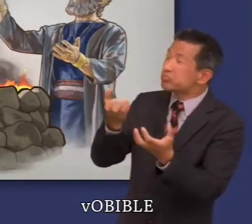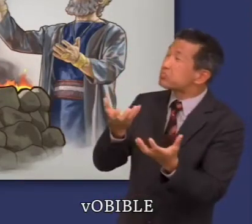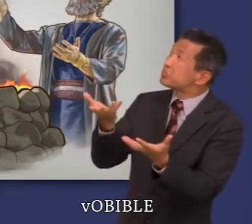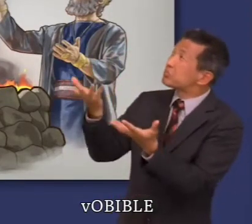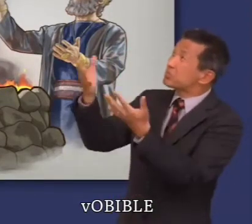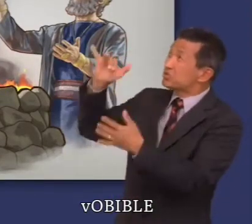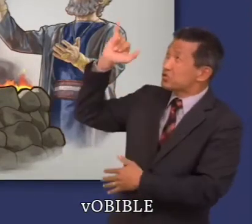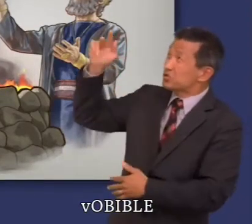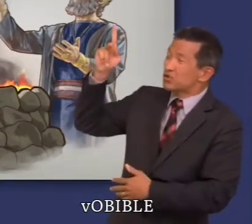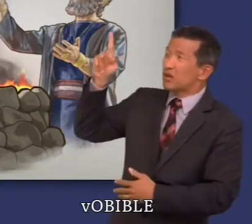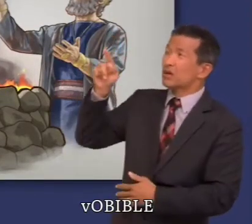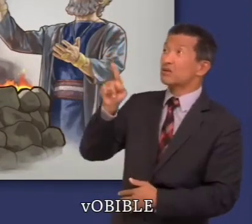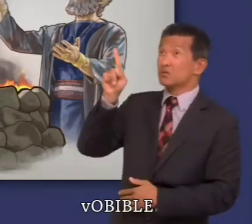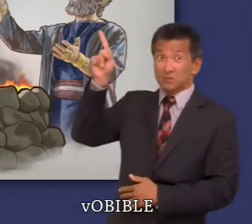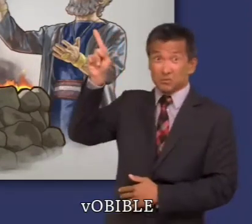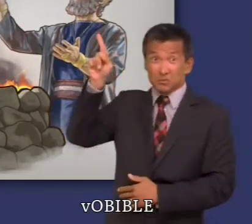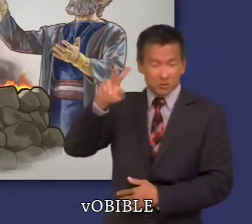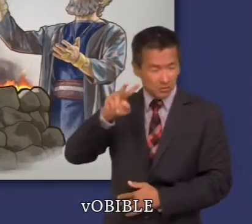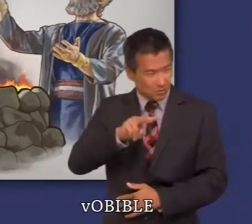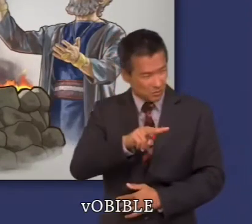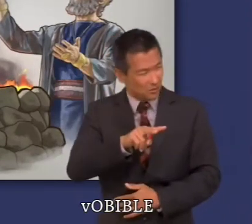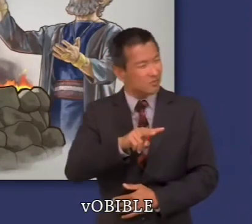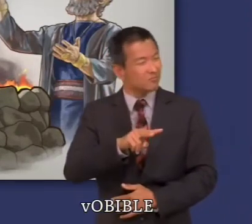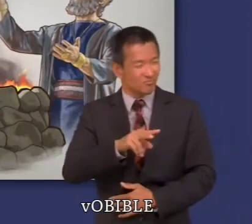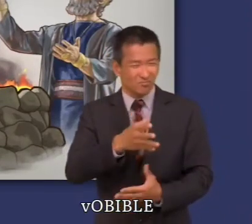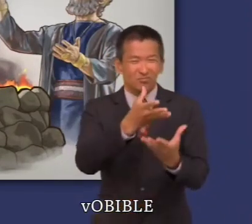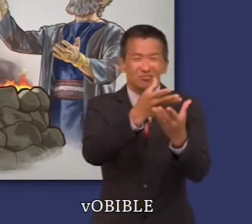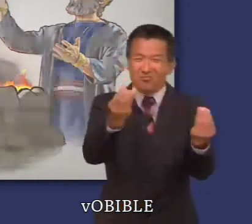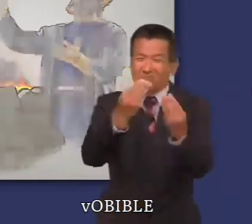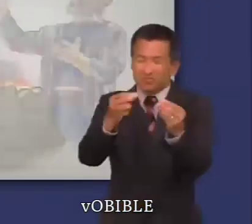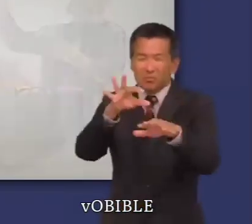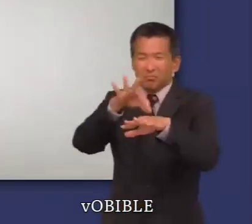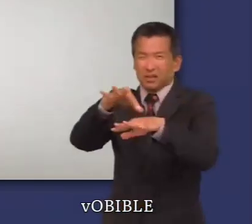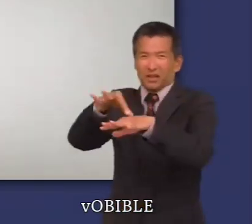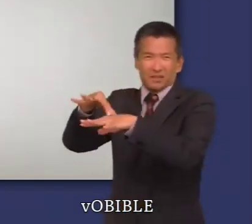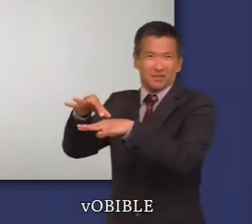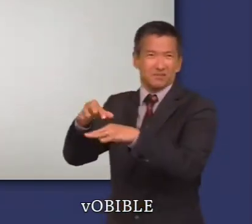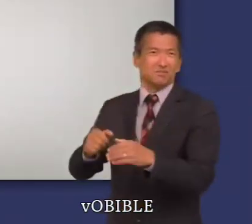semé, les pécheurs qui sont sincèrement repentants peuvent être pardonnés.